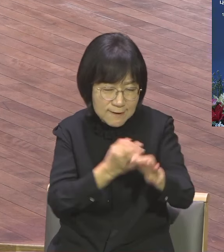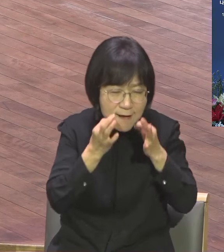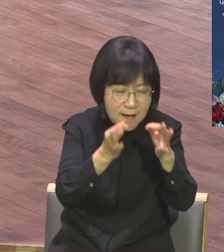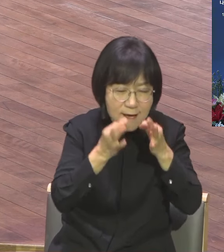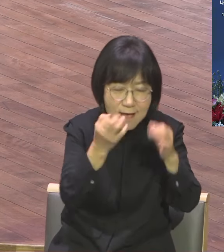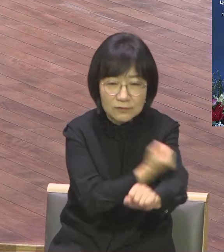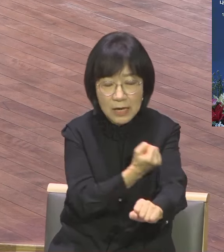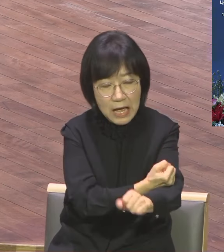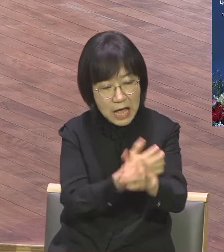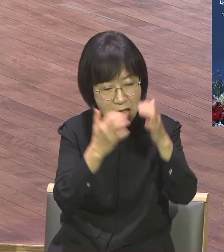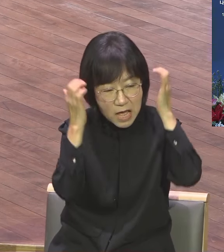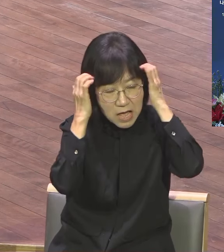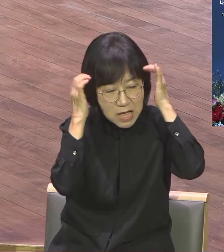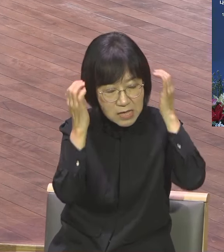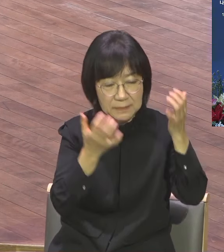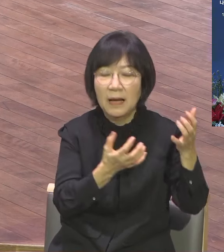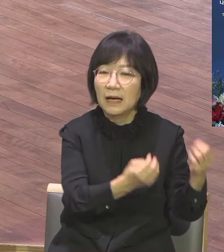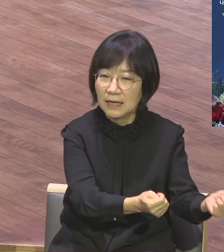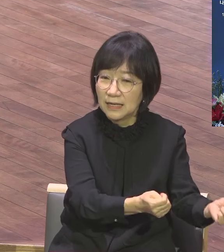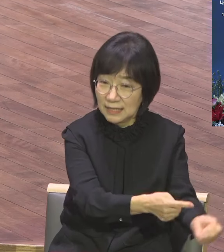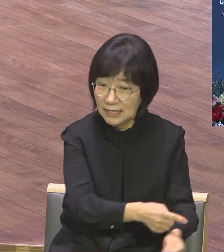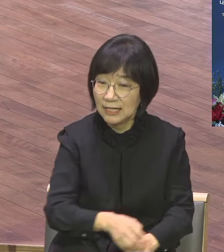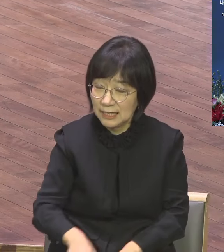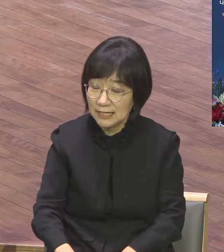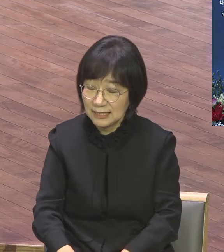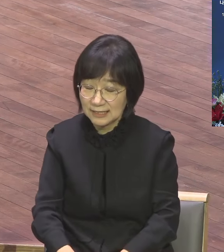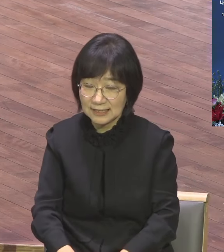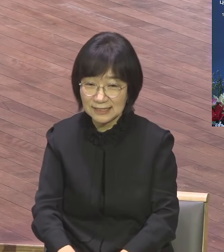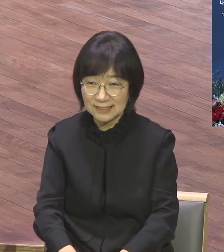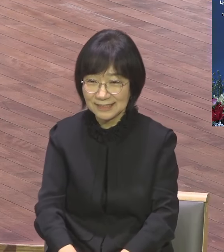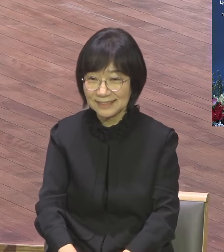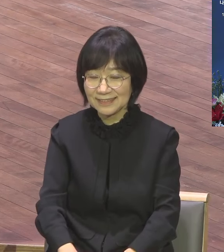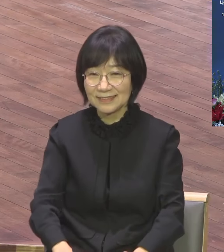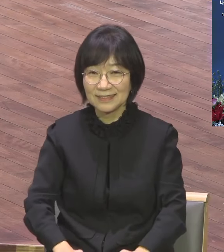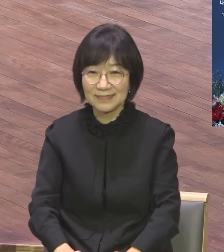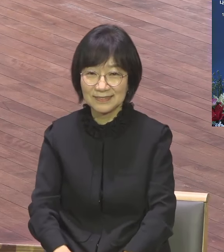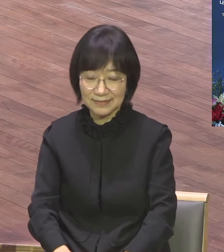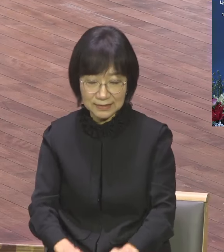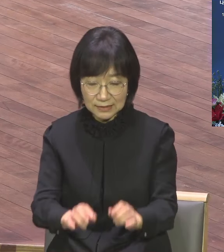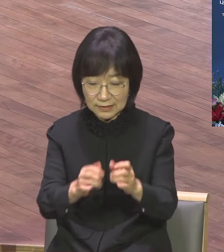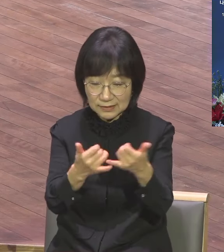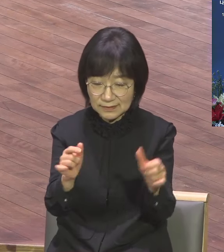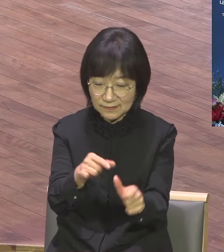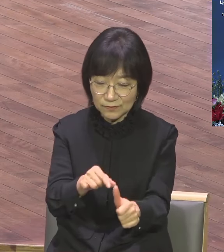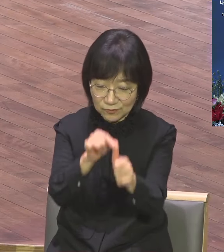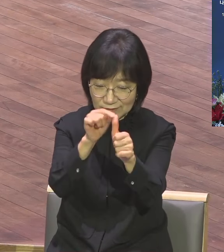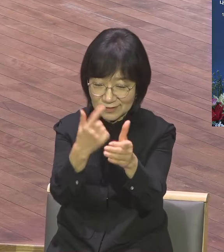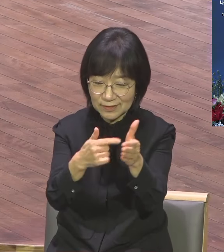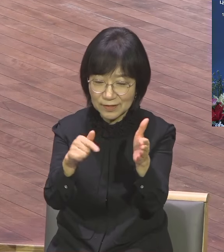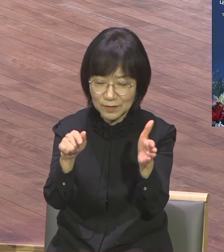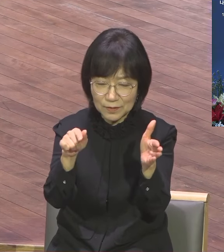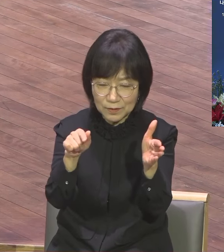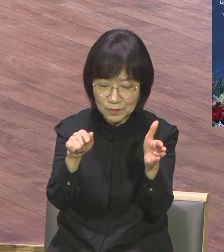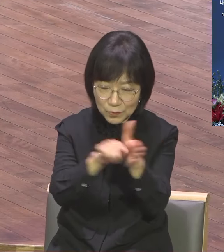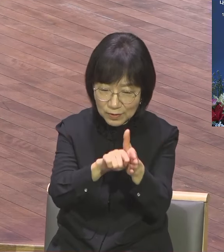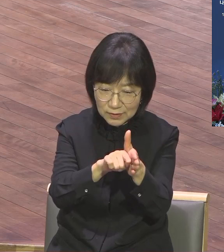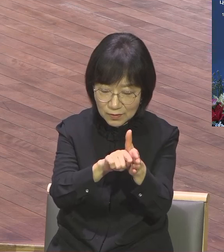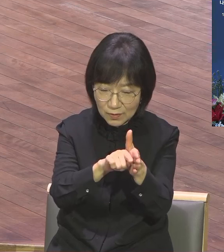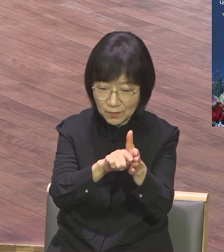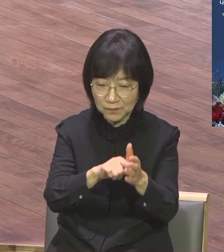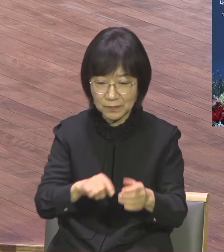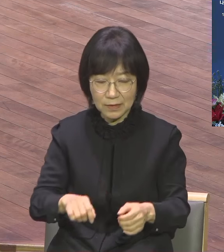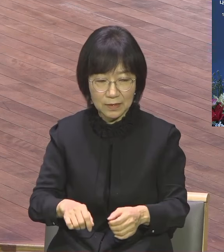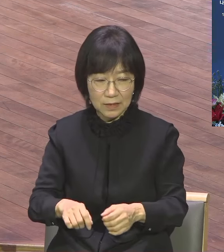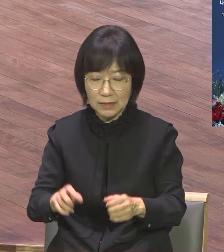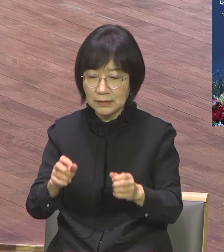지옥이에요. 그래서 인간을 구원할 구세주는 죄인이 아니어야 해요.